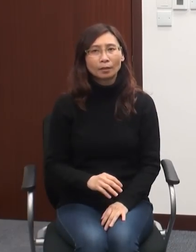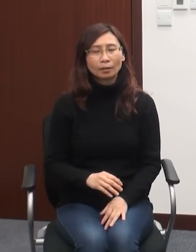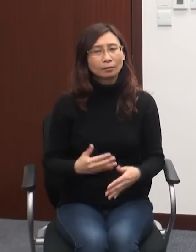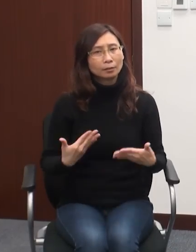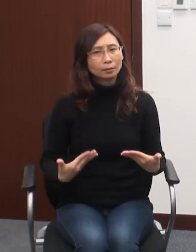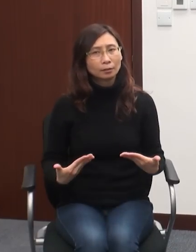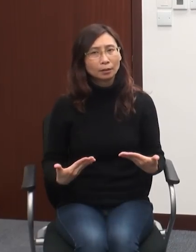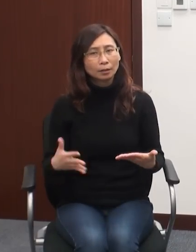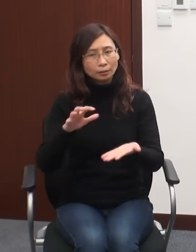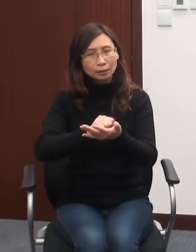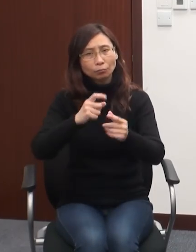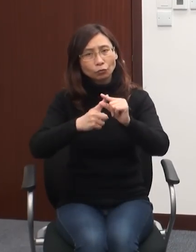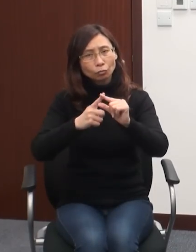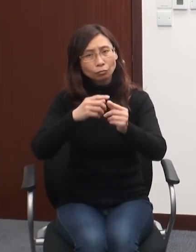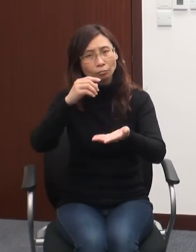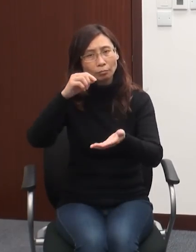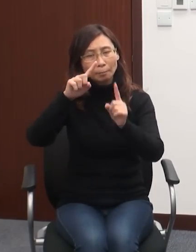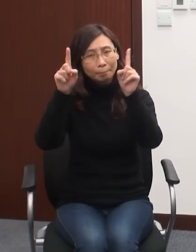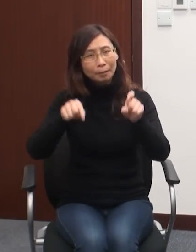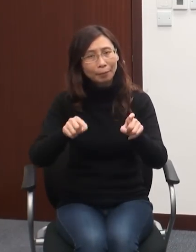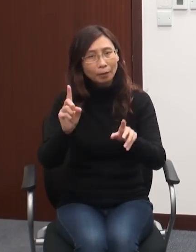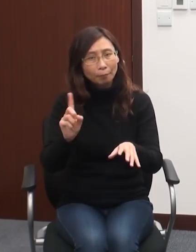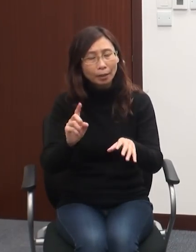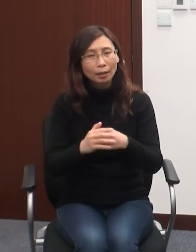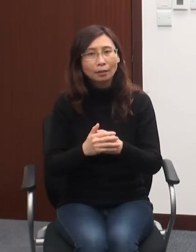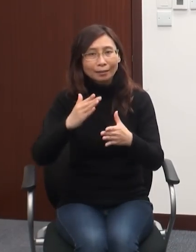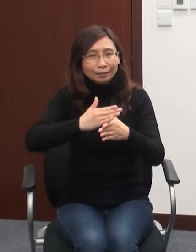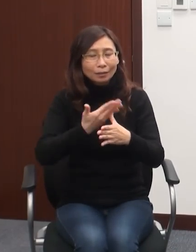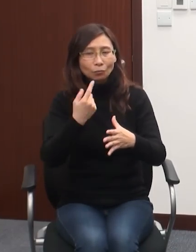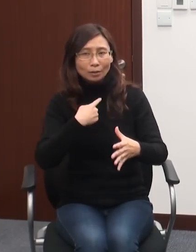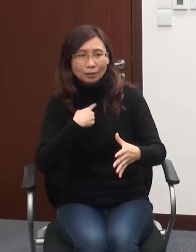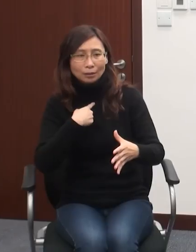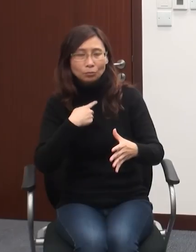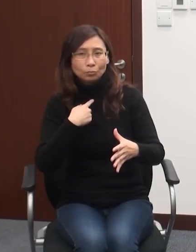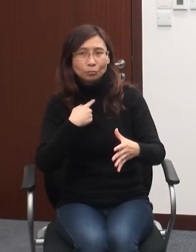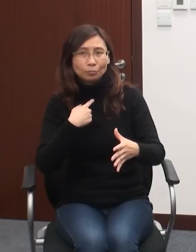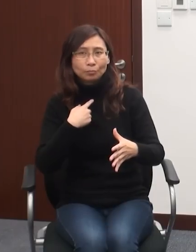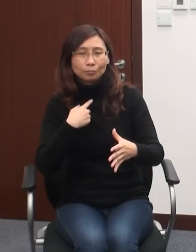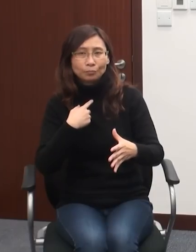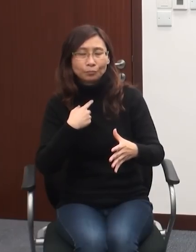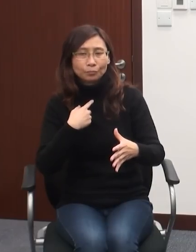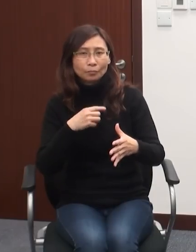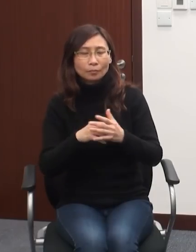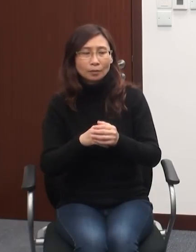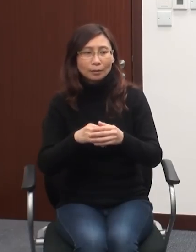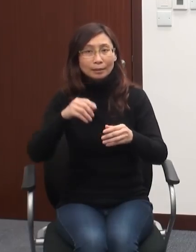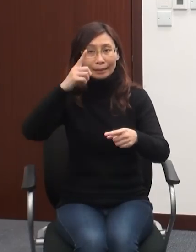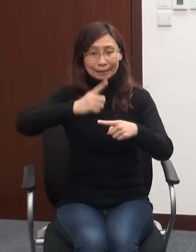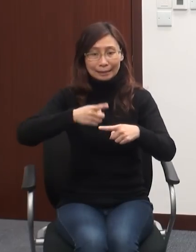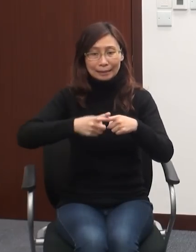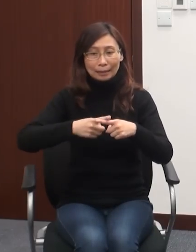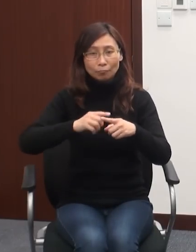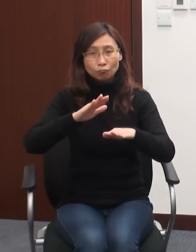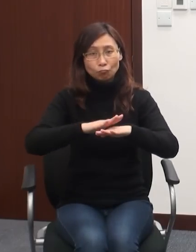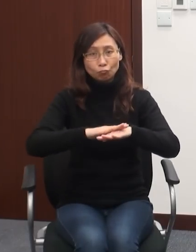家佔中有一個問題就係佢因為要遷就呢個真普選聯盟裏邊嘅泛民黨